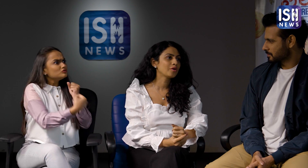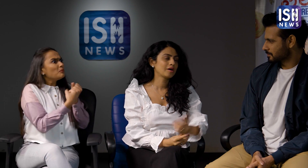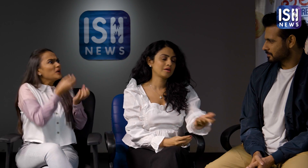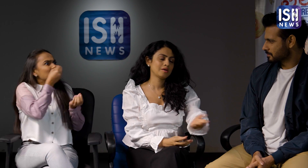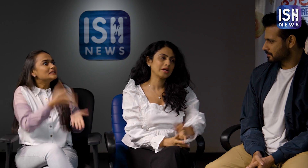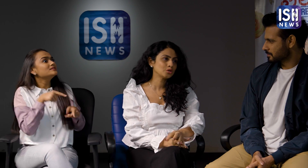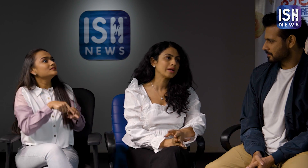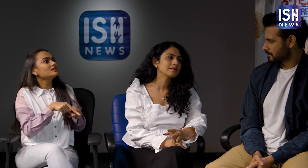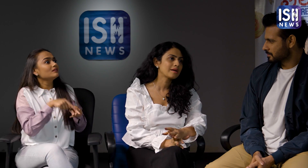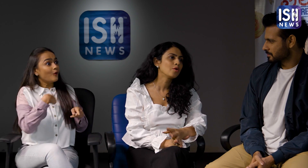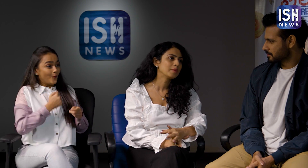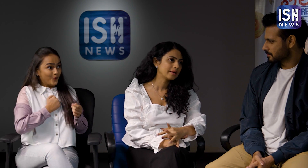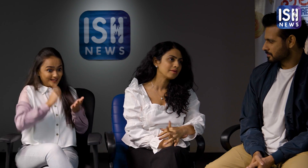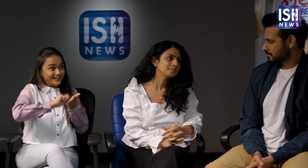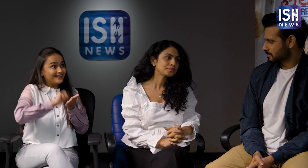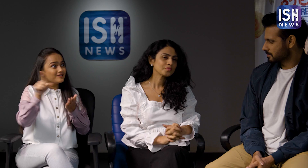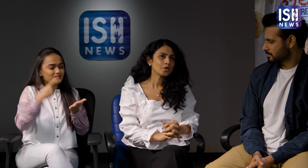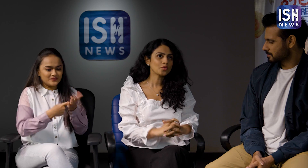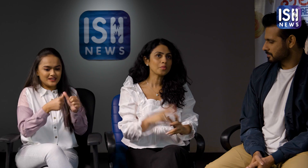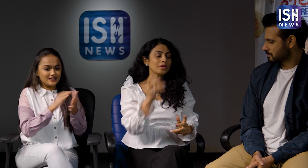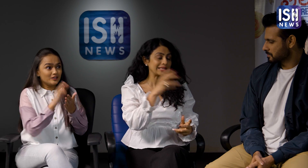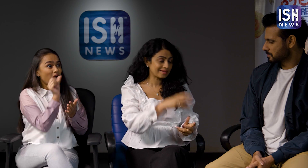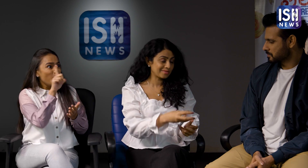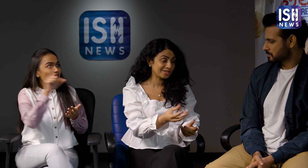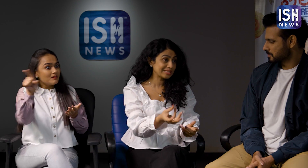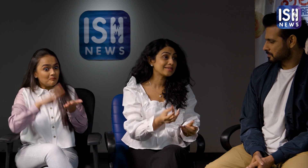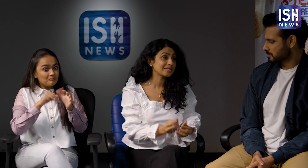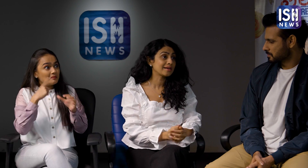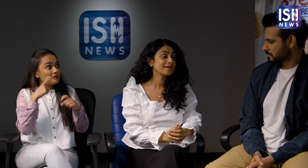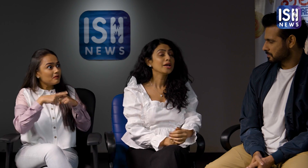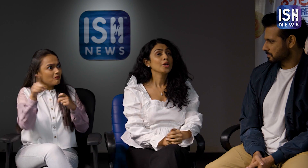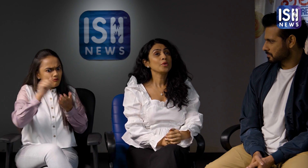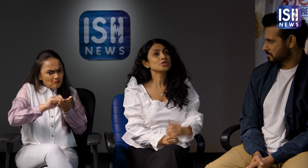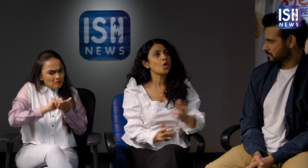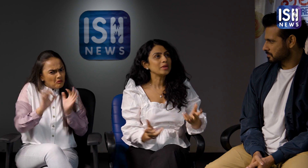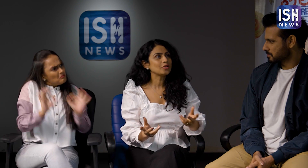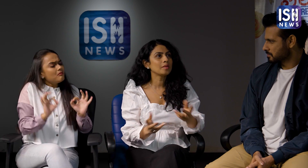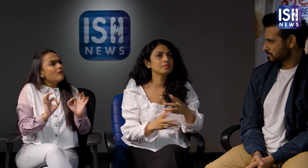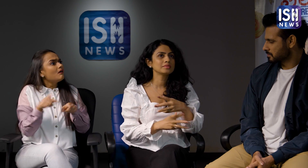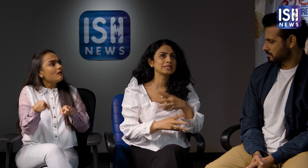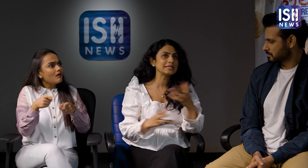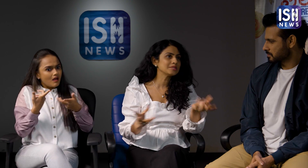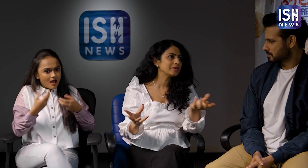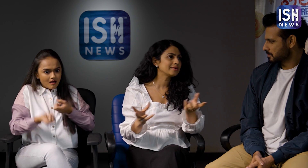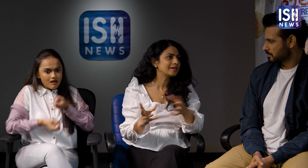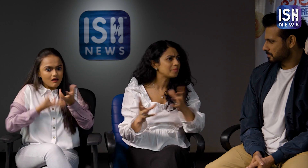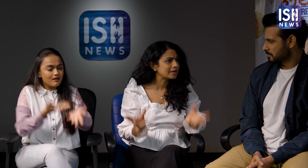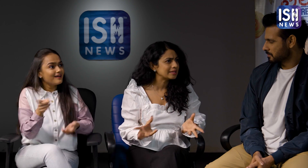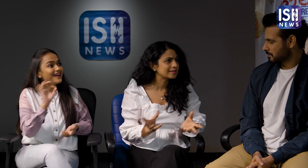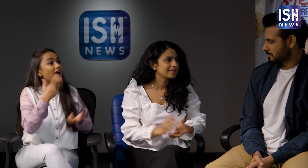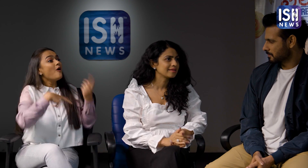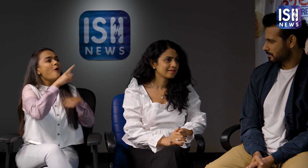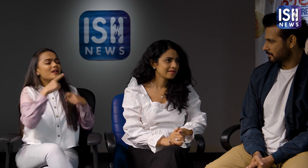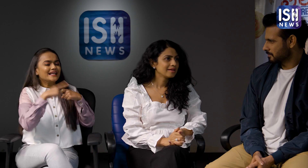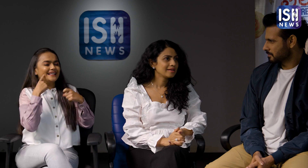बहुत ही हमारे जो राइटर है राहुल मलिक, उन्होंने बहुत अच्छे से दर्शाया है। बिकॉज नॉर्मली तो हम सिटीज़ में